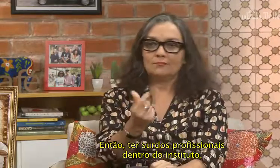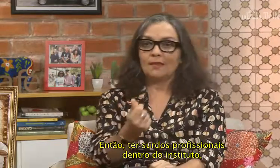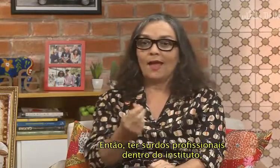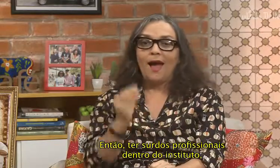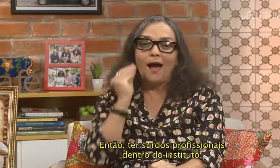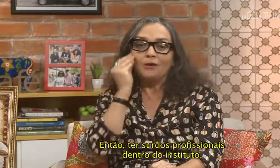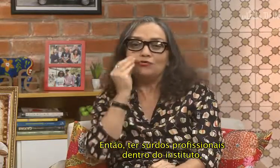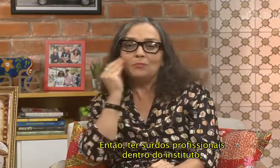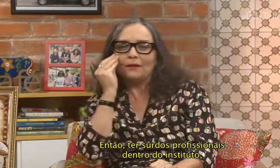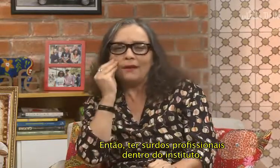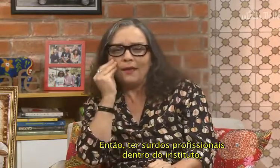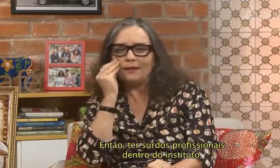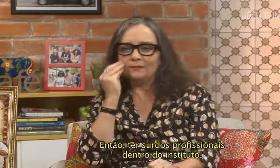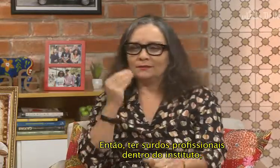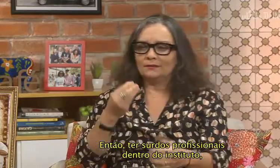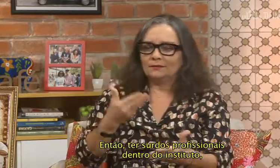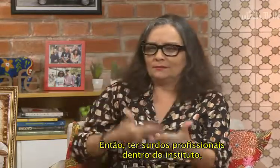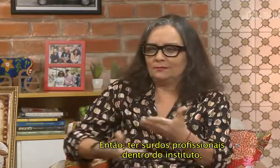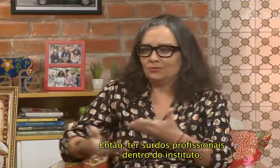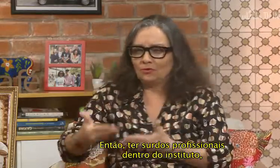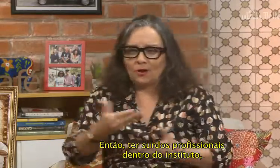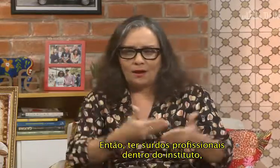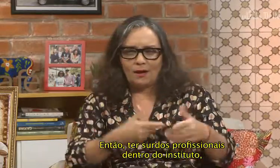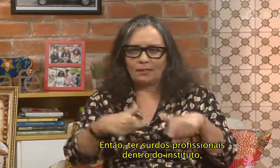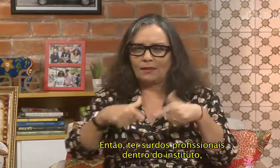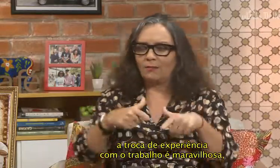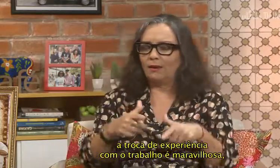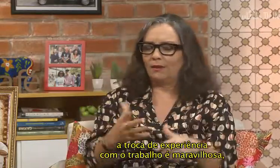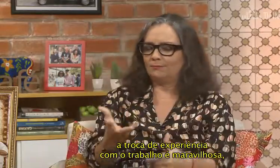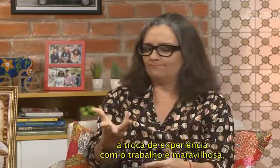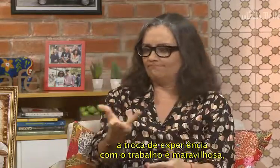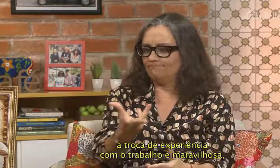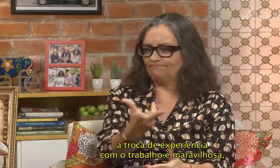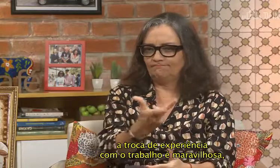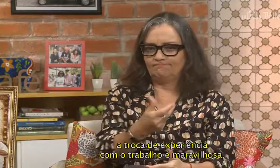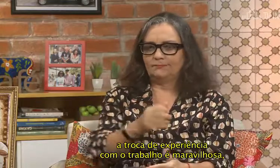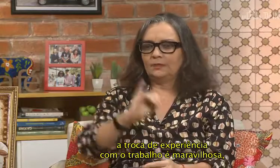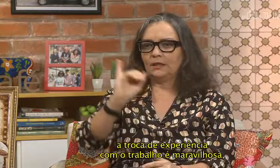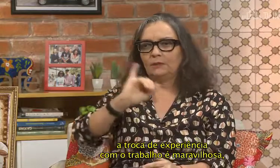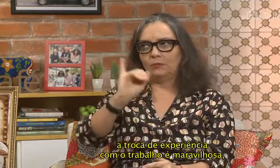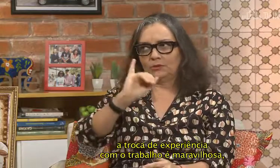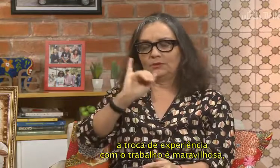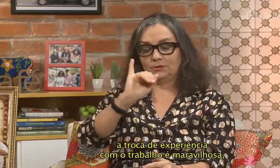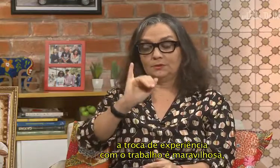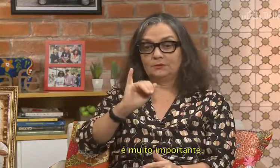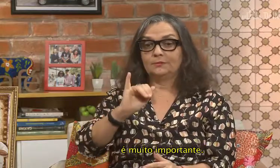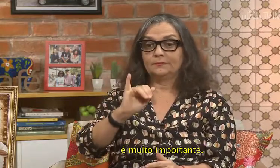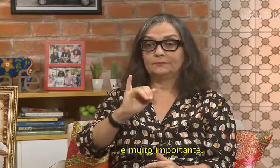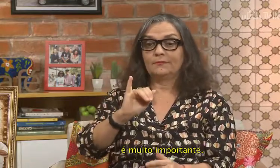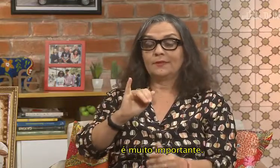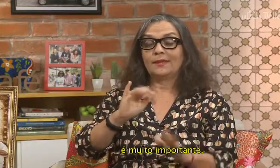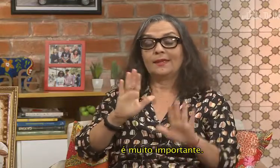ter surdos profissionais dentro do Instituto, a troca de experiência com trabalho é maravilhoso, é muito importante.